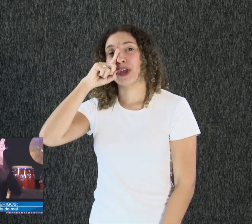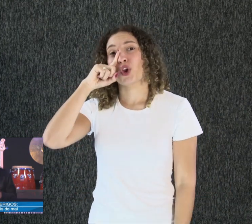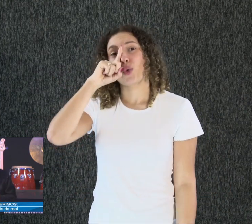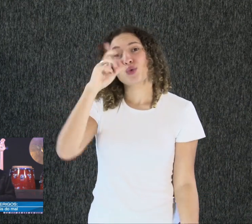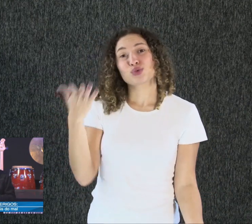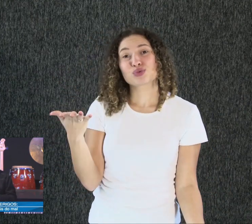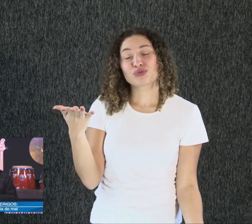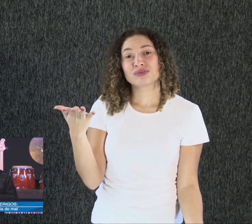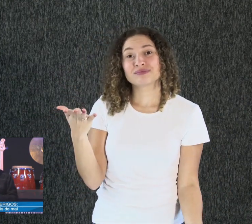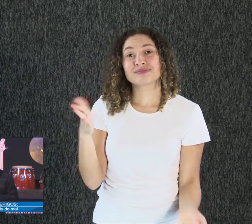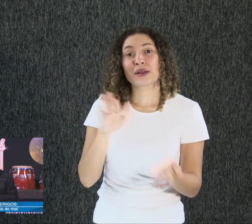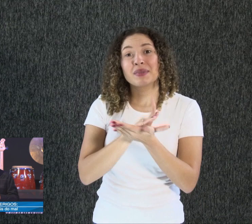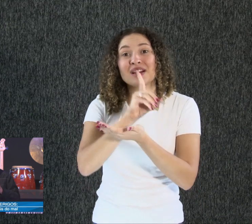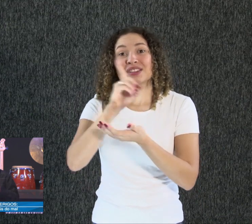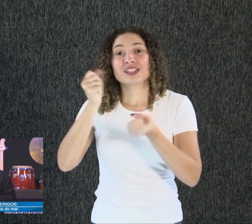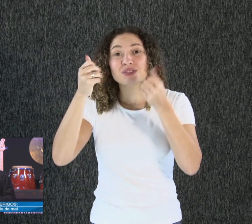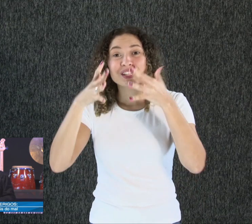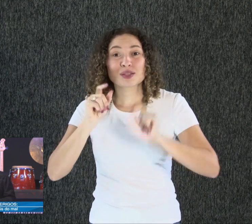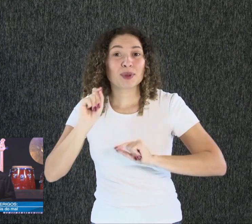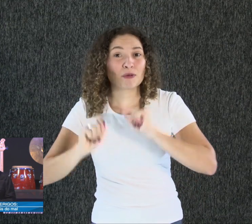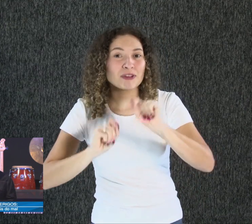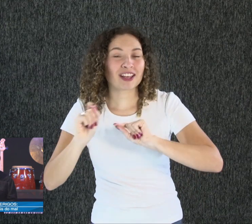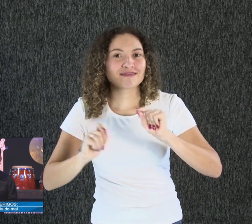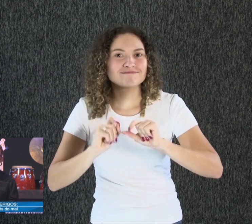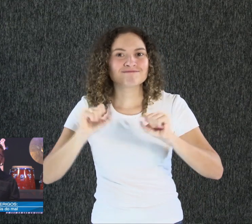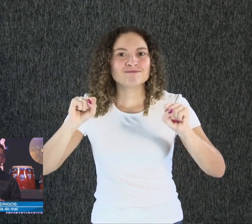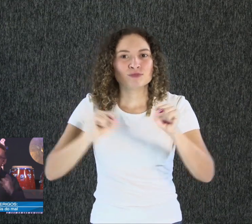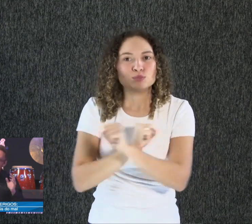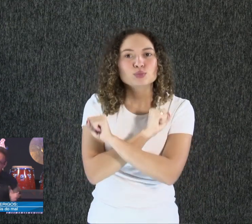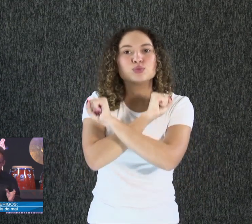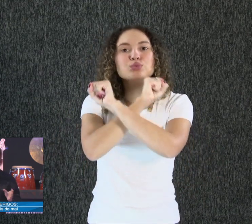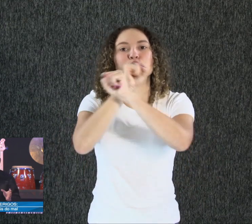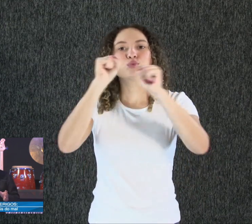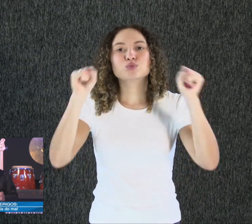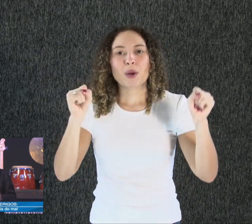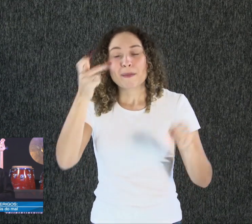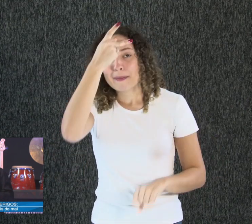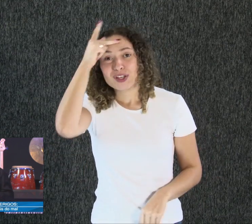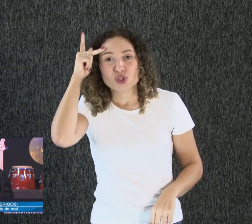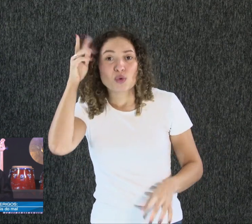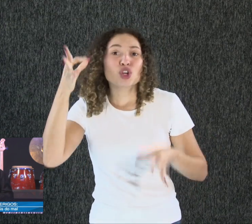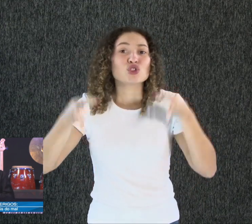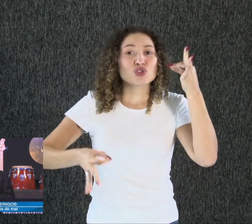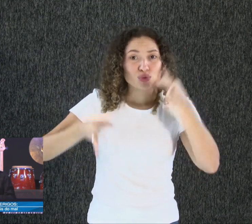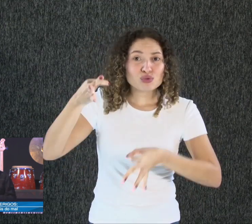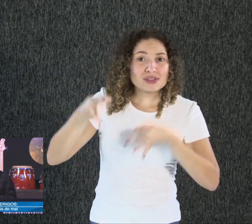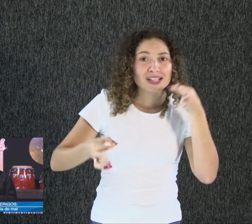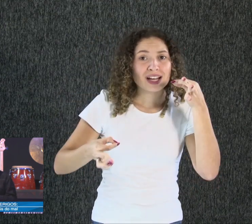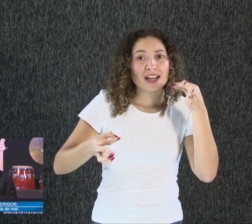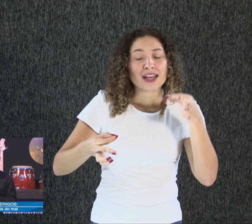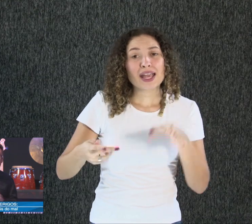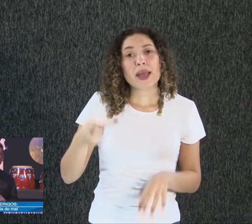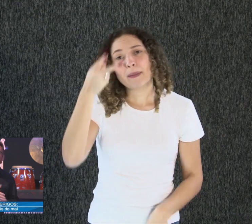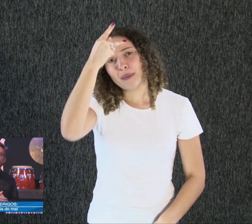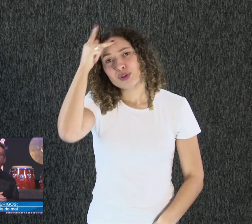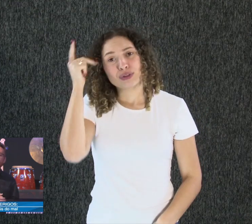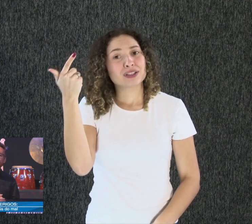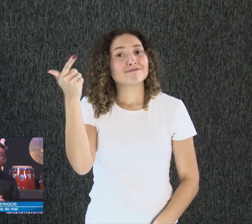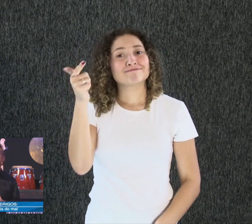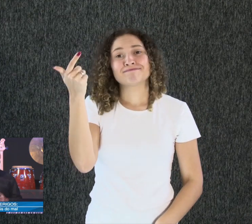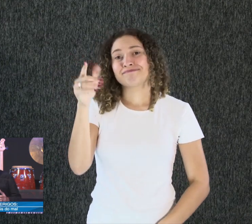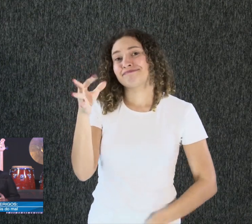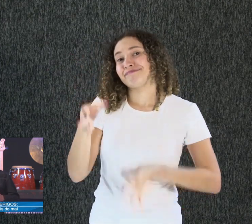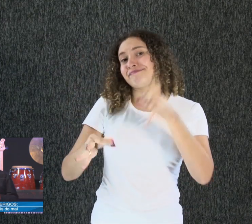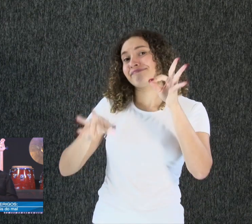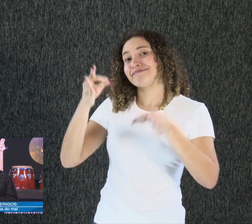mundo caído. A Bíblia diz que o sol nasce para os justos e para os injustos. Todos nós